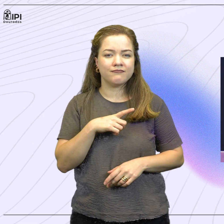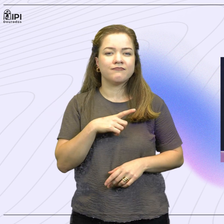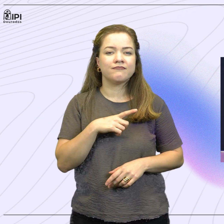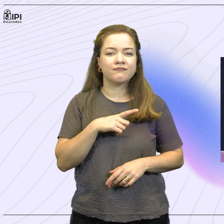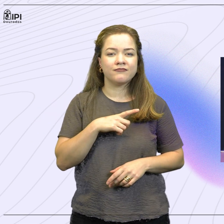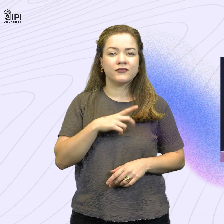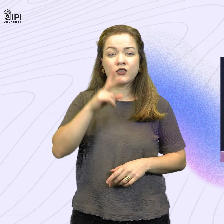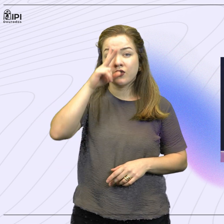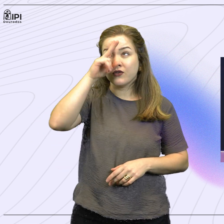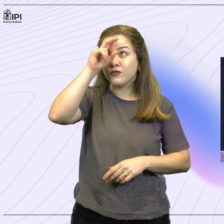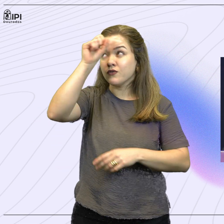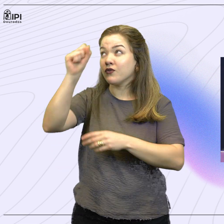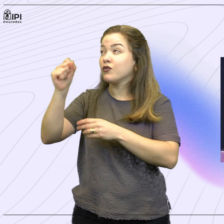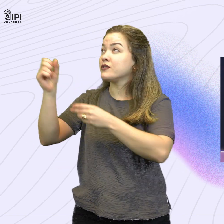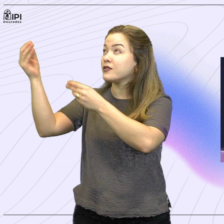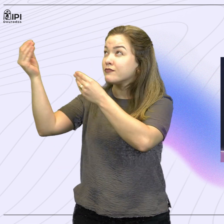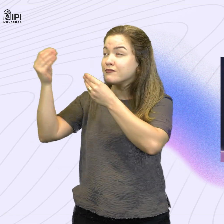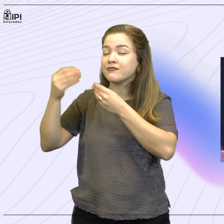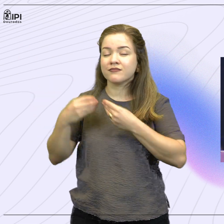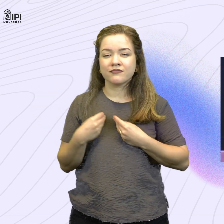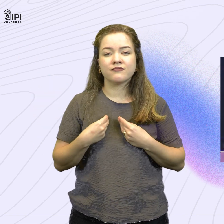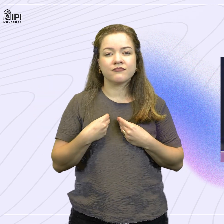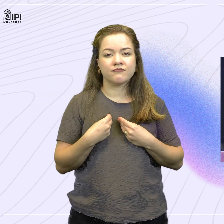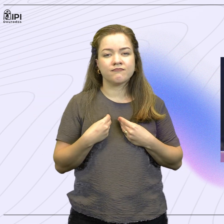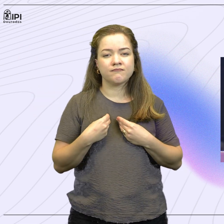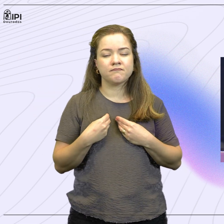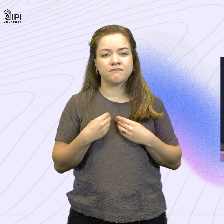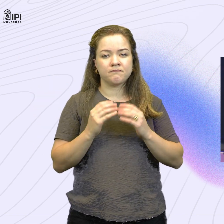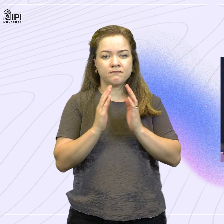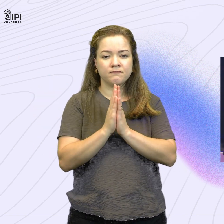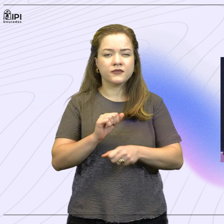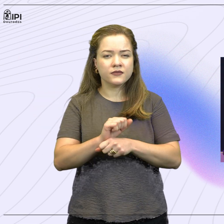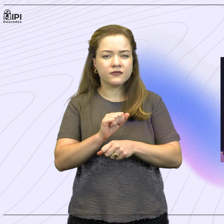força está em Deus. Feche os seus olhos.